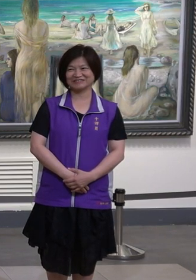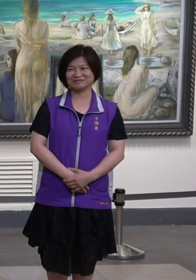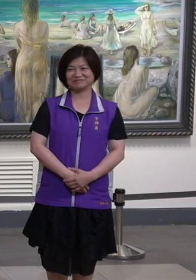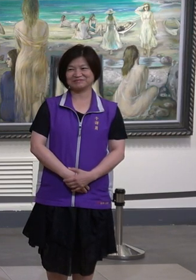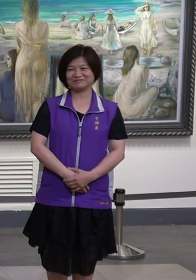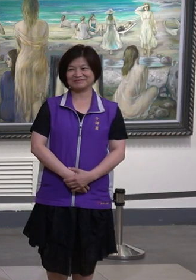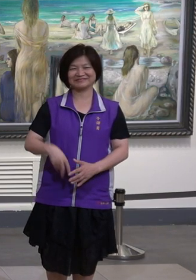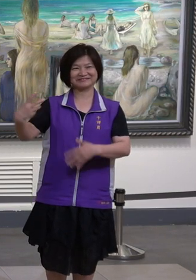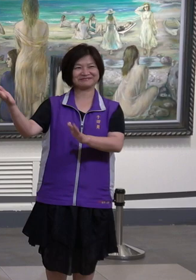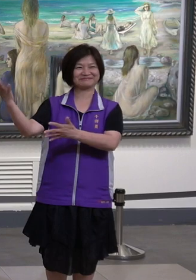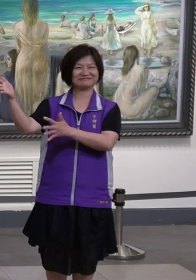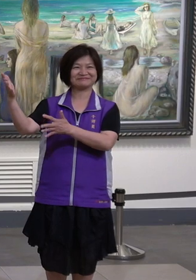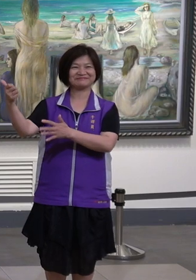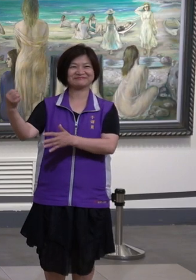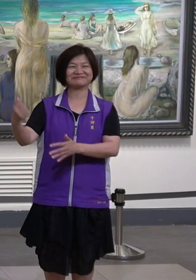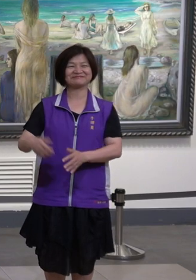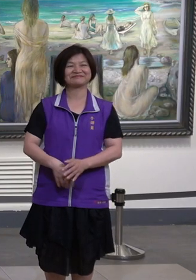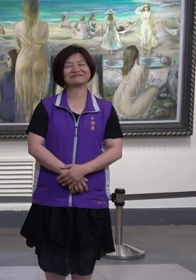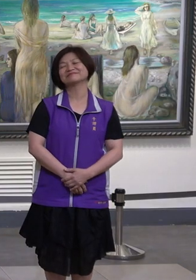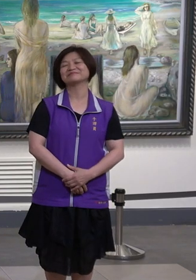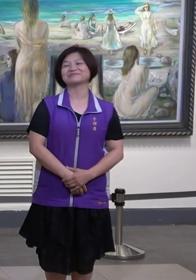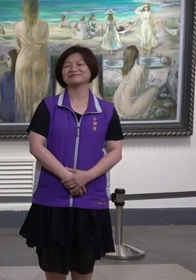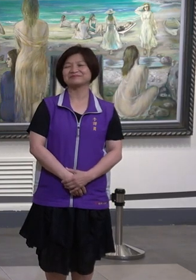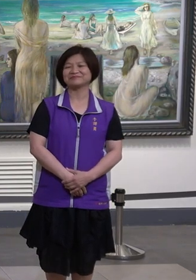我们再热烈好吗？